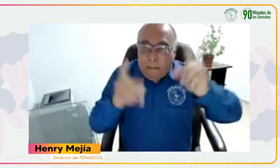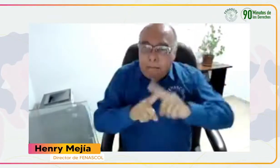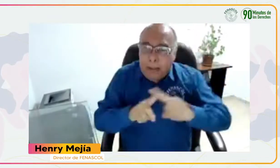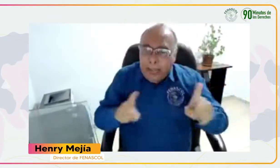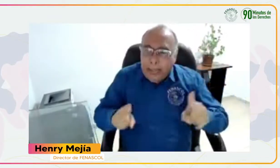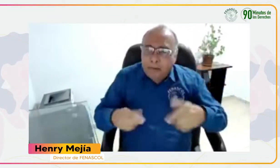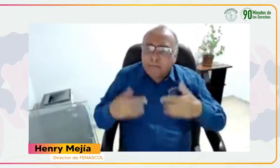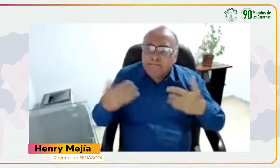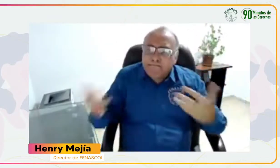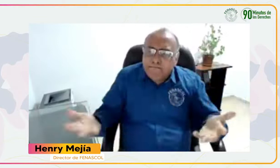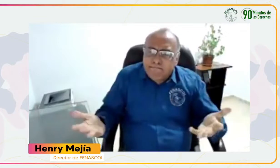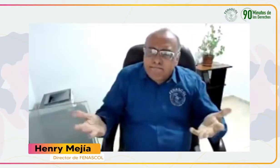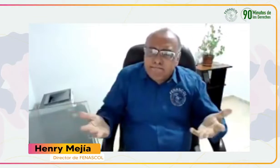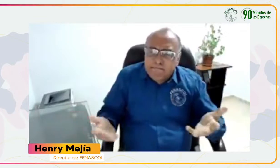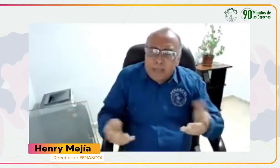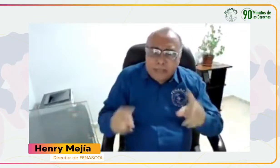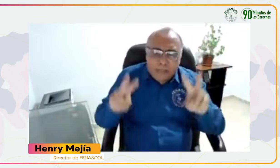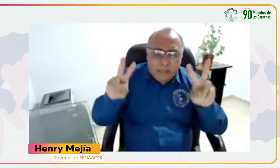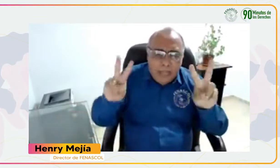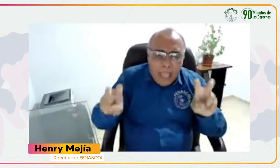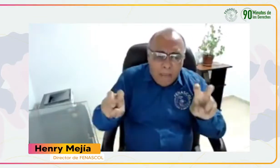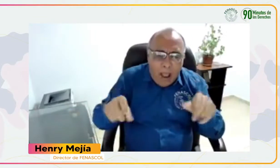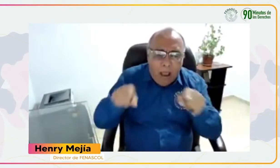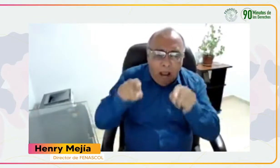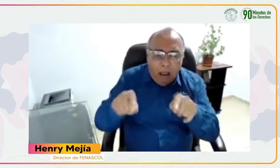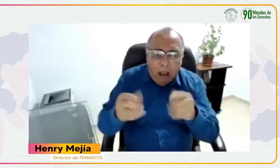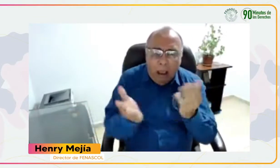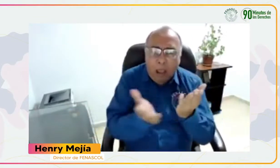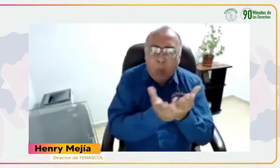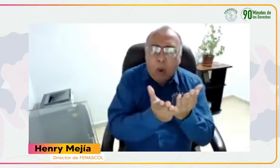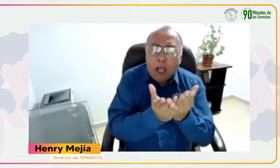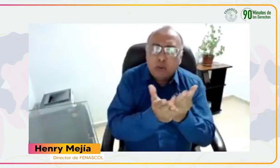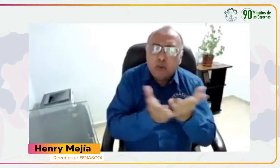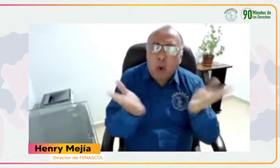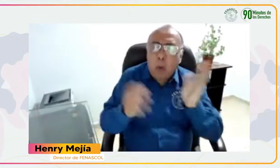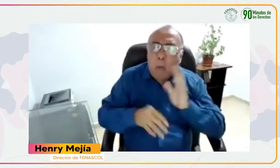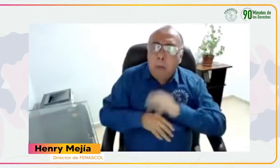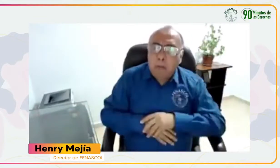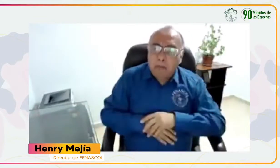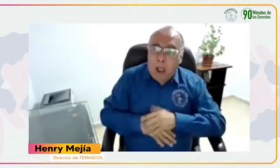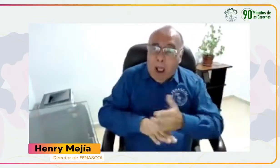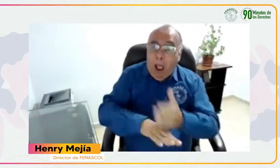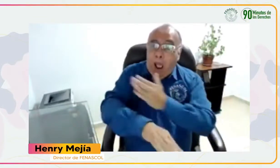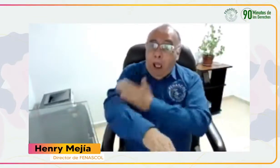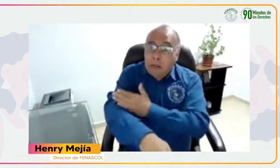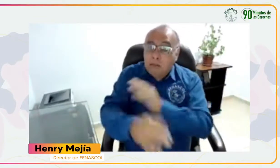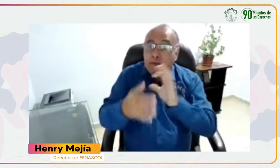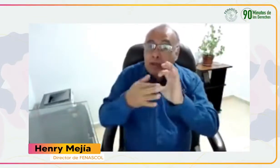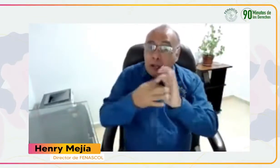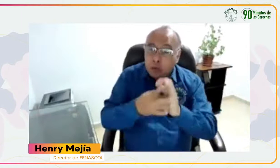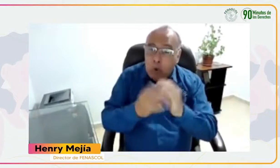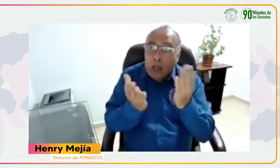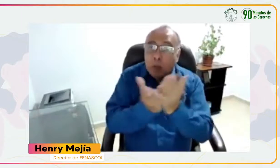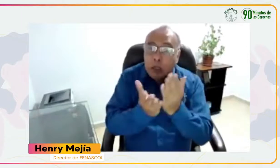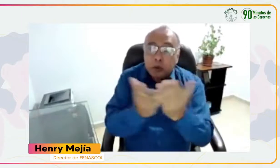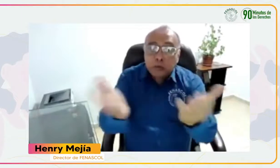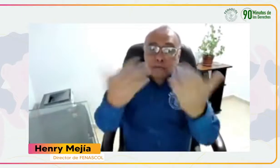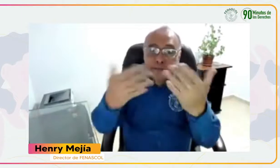hambre impresionante por la licencia de conducción, pero hay muchísimos temas que también son importantes como la educación. Nosotros en